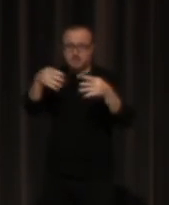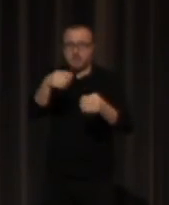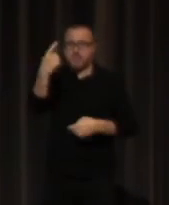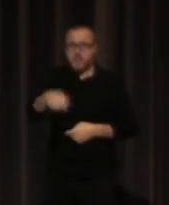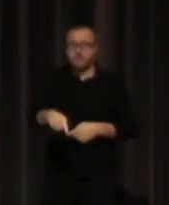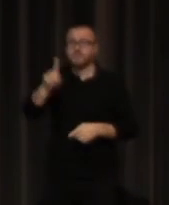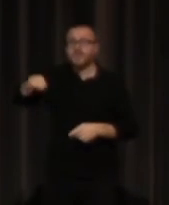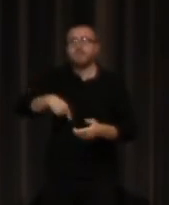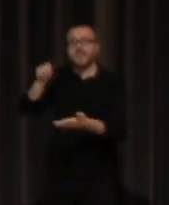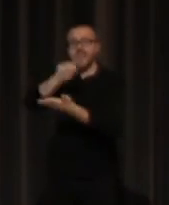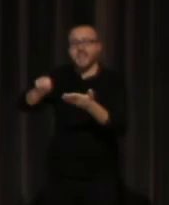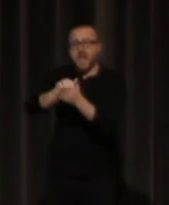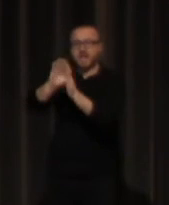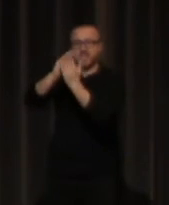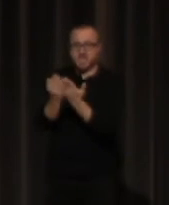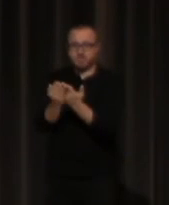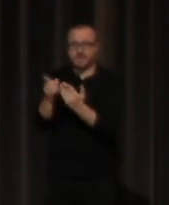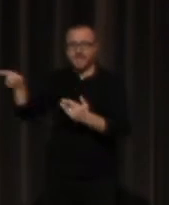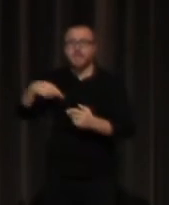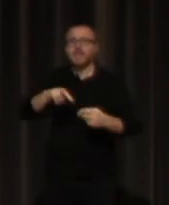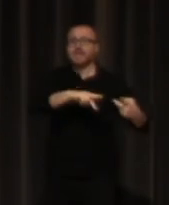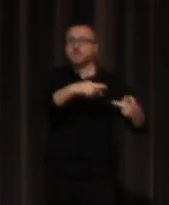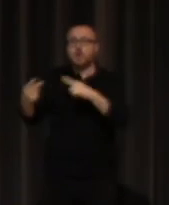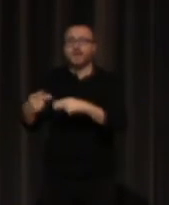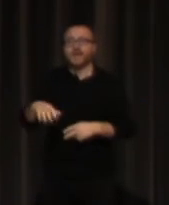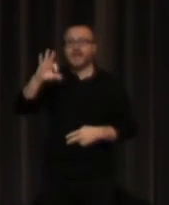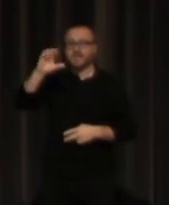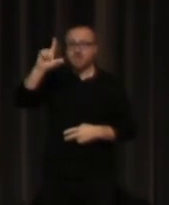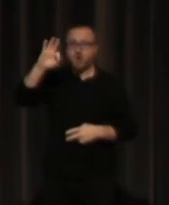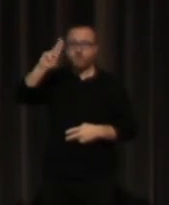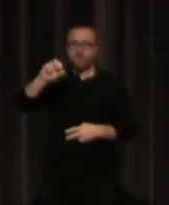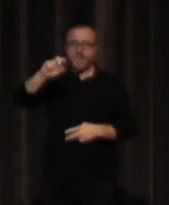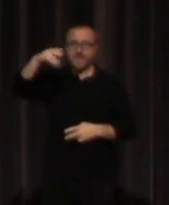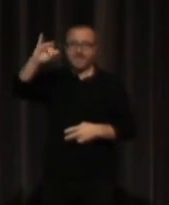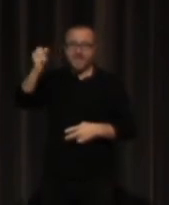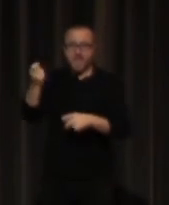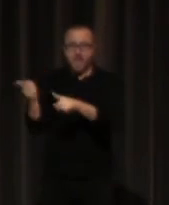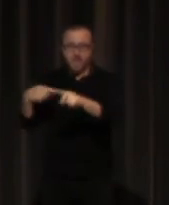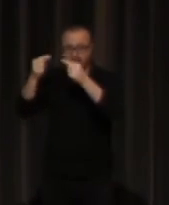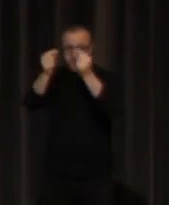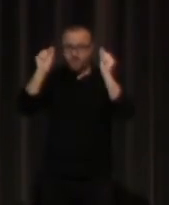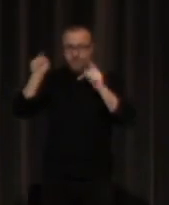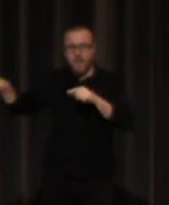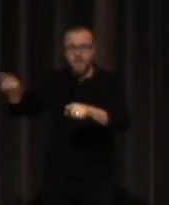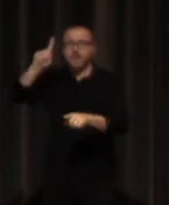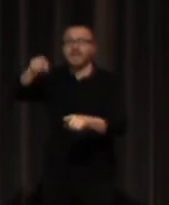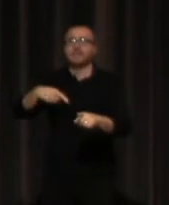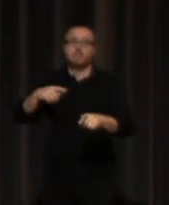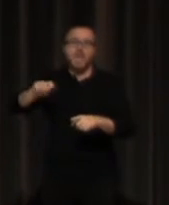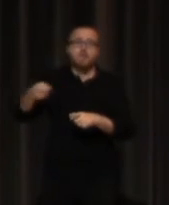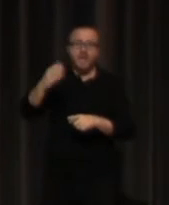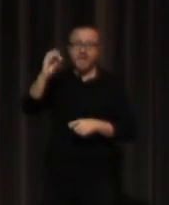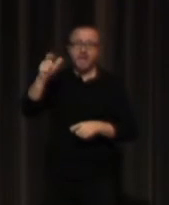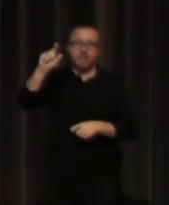i, com deia abans, també traductora a l'eslové d'obres d'autors catalans molt i molt importants, per exemple, Pere Calder,